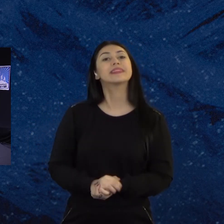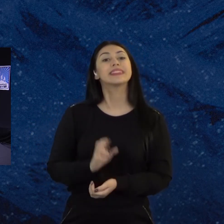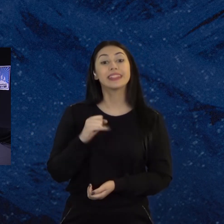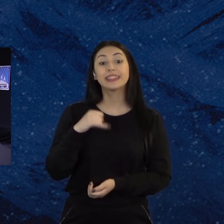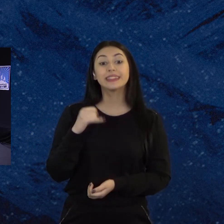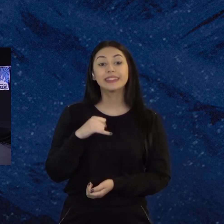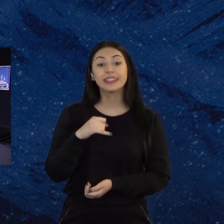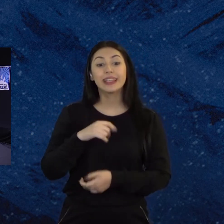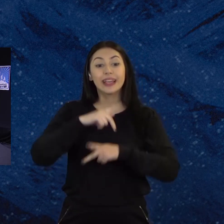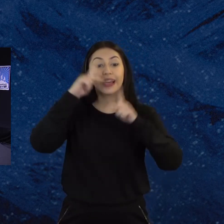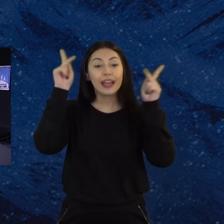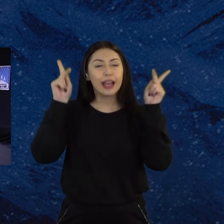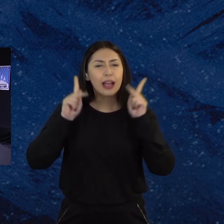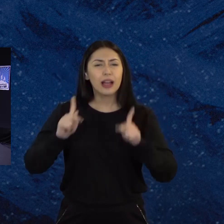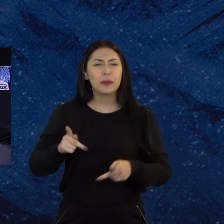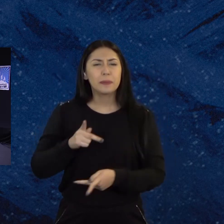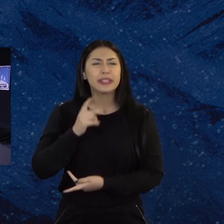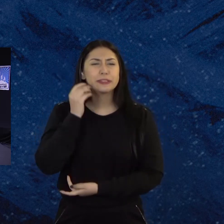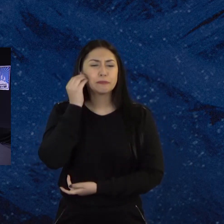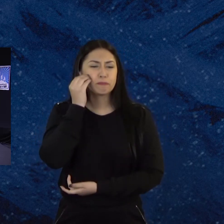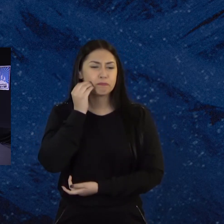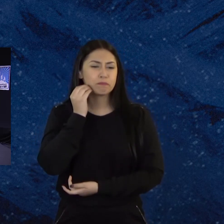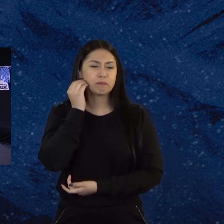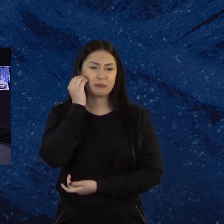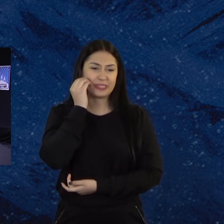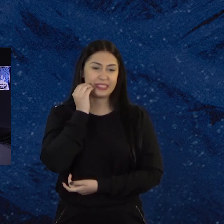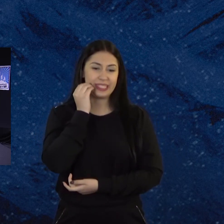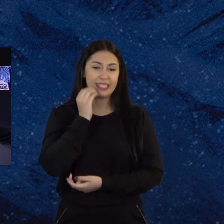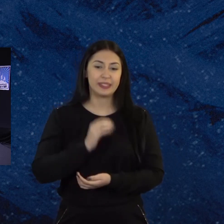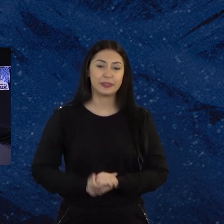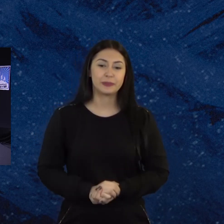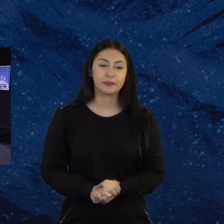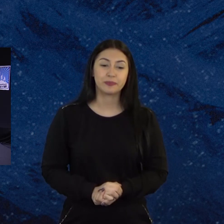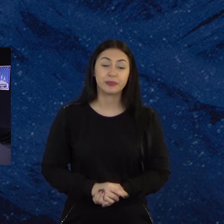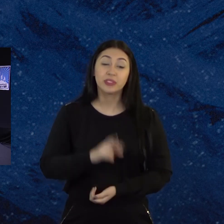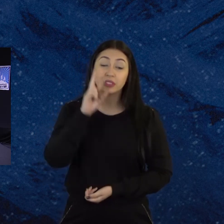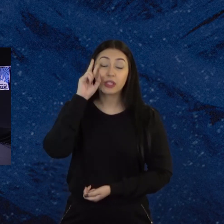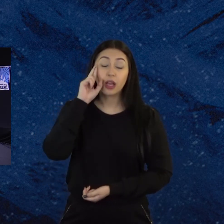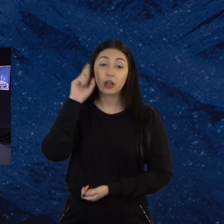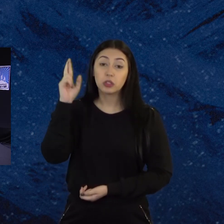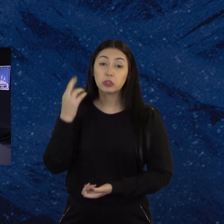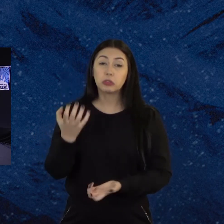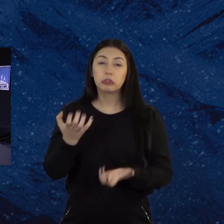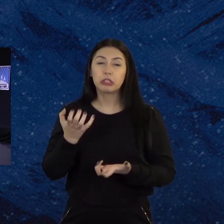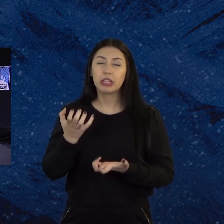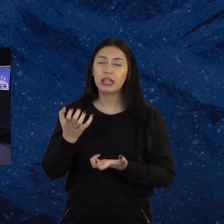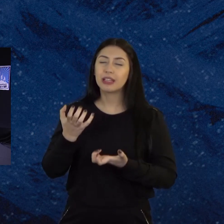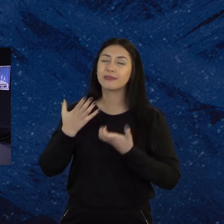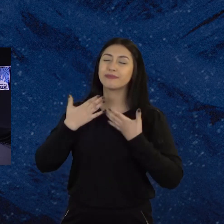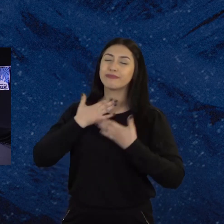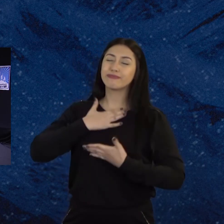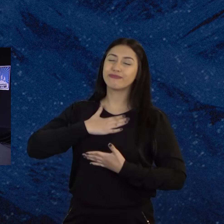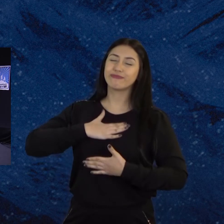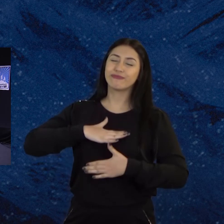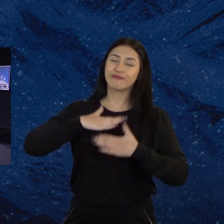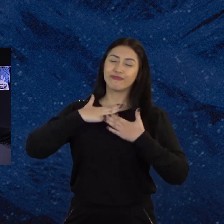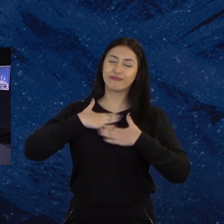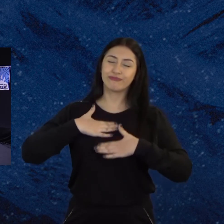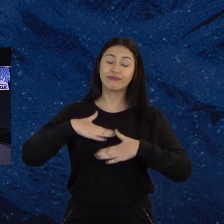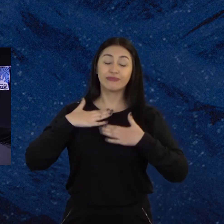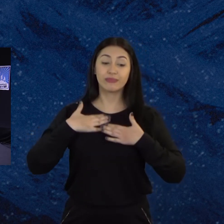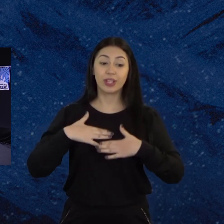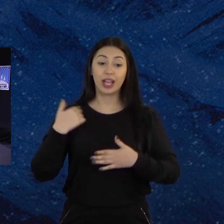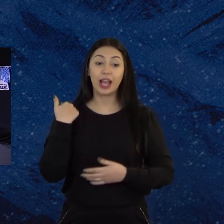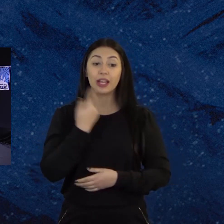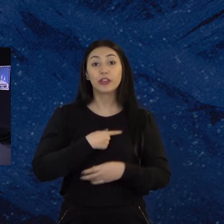Experimentar a verdadeira paz e a verdadeira força para lutar. O Senhor quer nos dar descanso, por isso nós precisamos